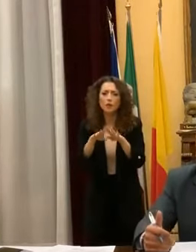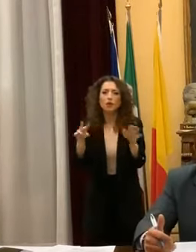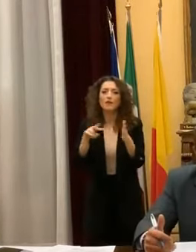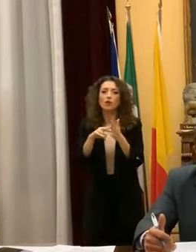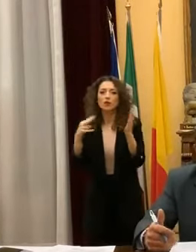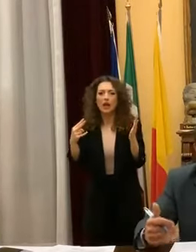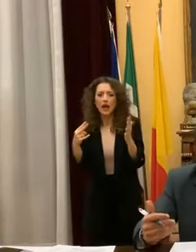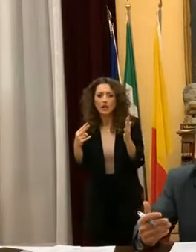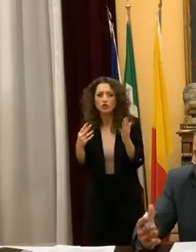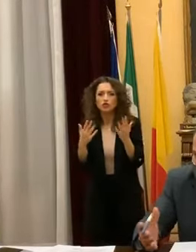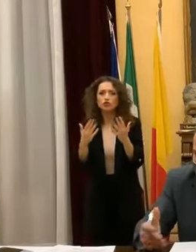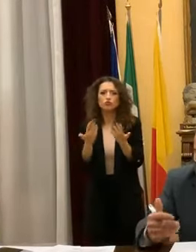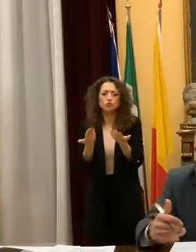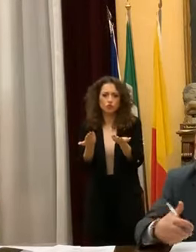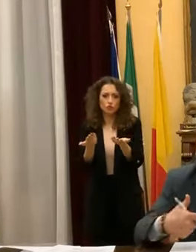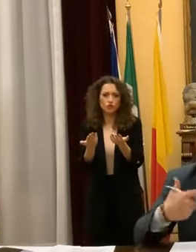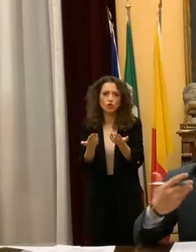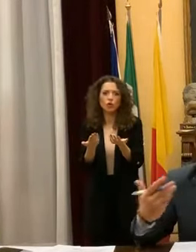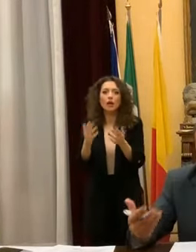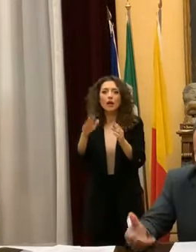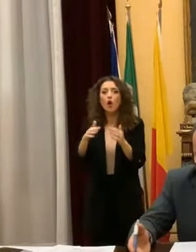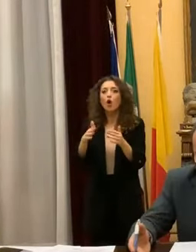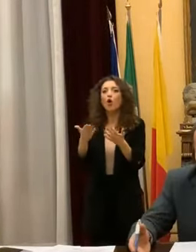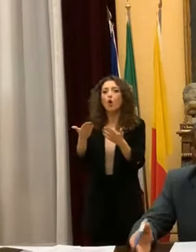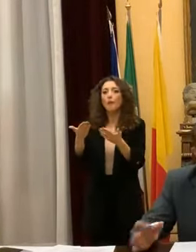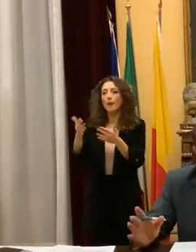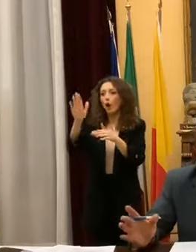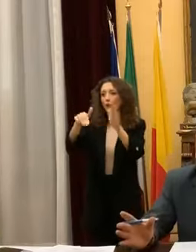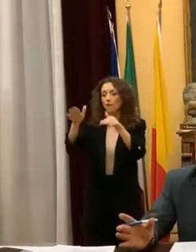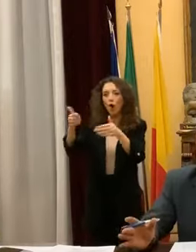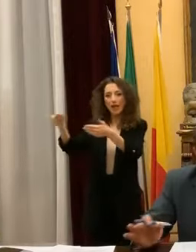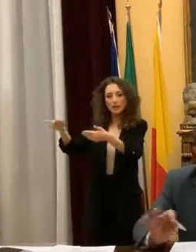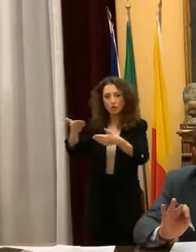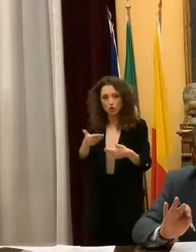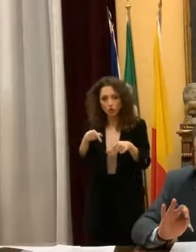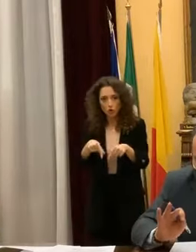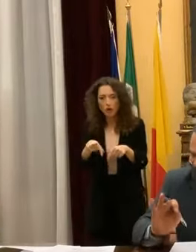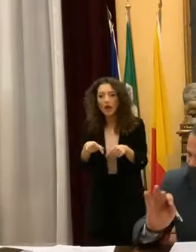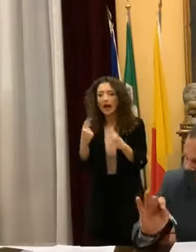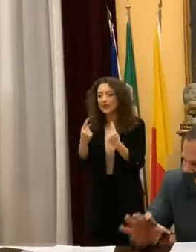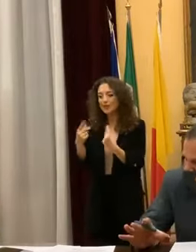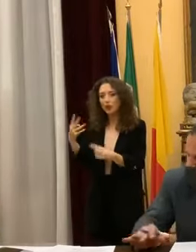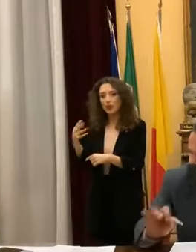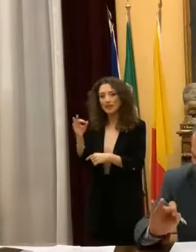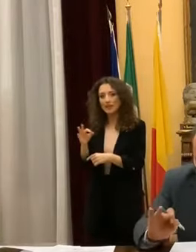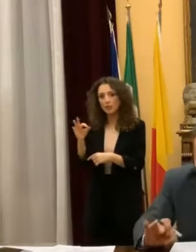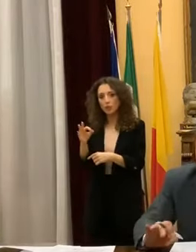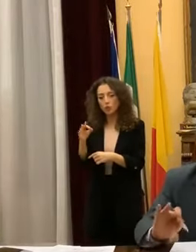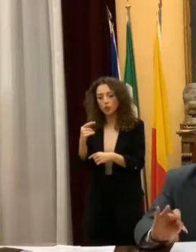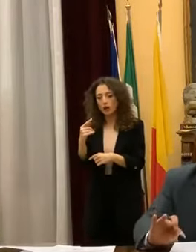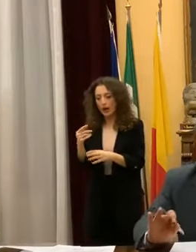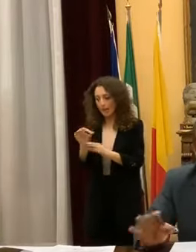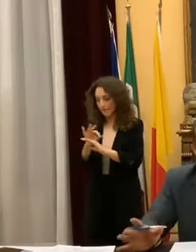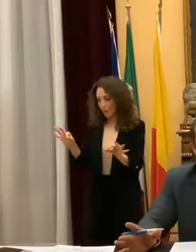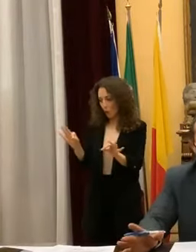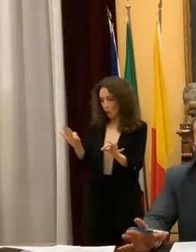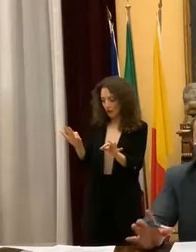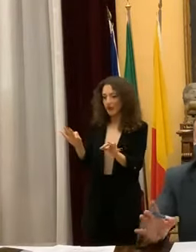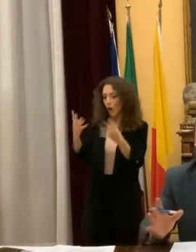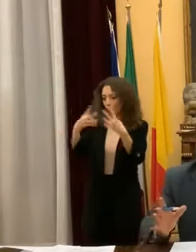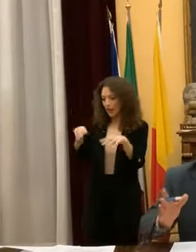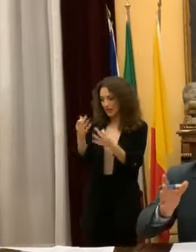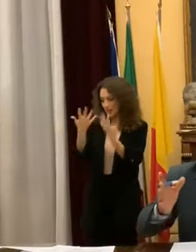da me, abbiamo aspettato che la Furnari si organizzasse e nei momenti in cui abbiamo dato il tempo e il supporto per